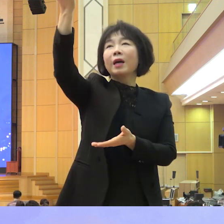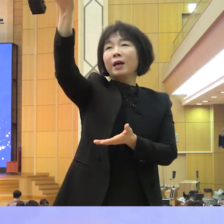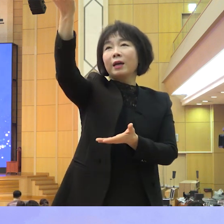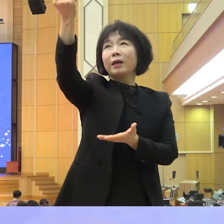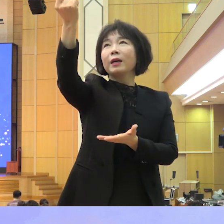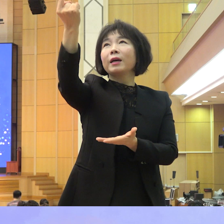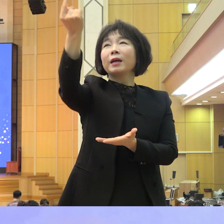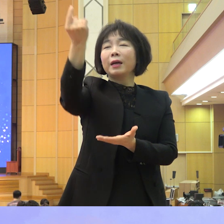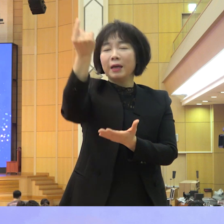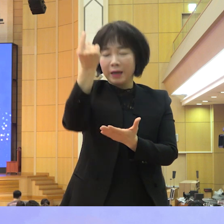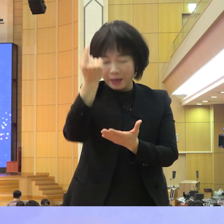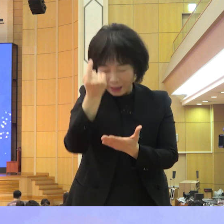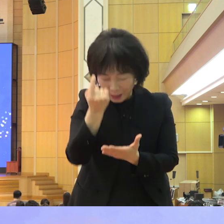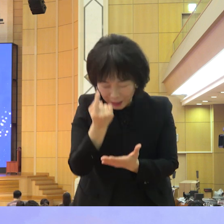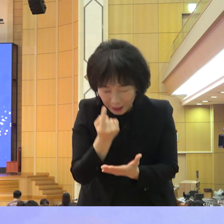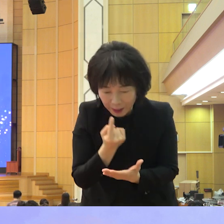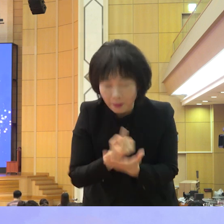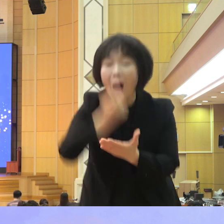이곳에